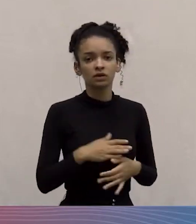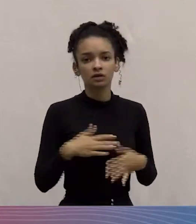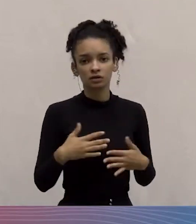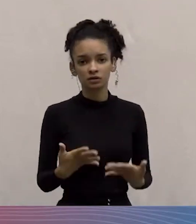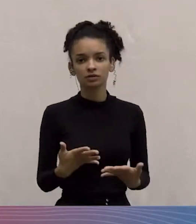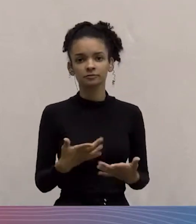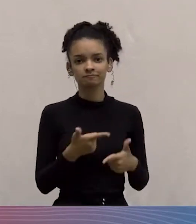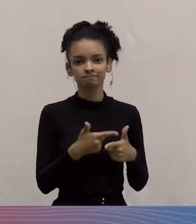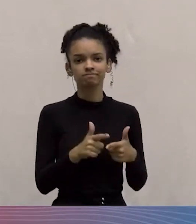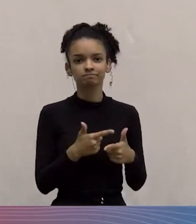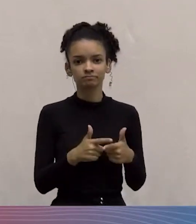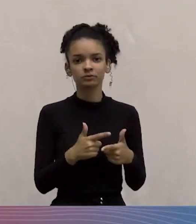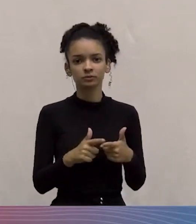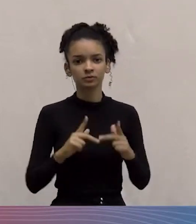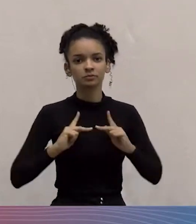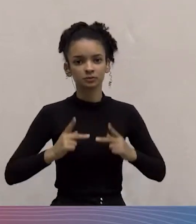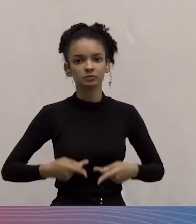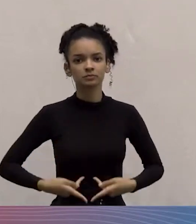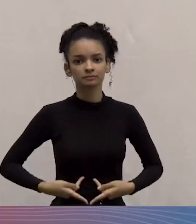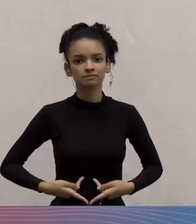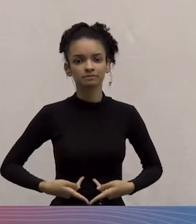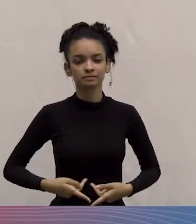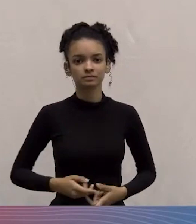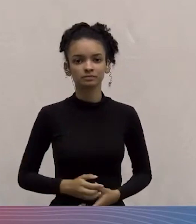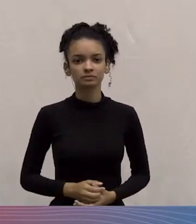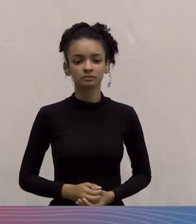Aí veio o problema do homem.